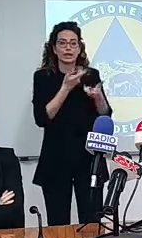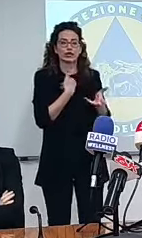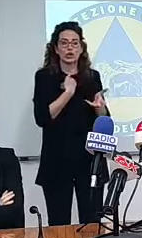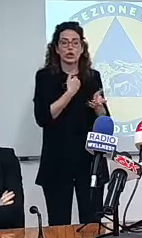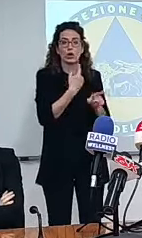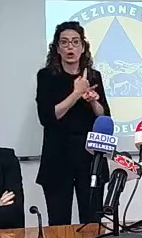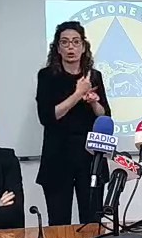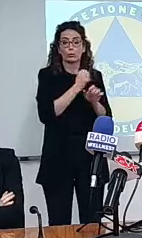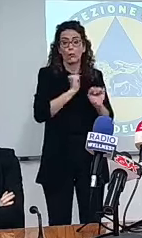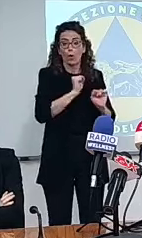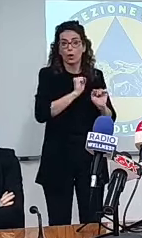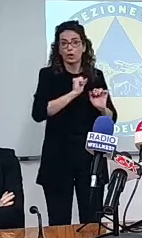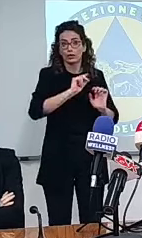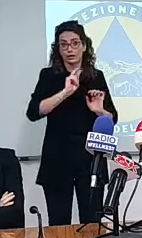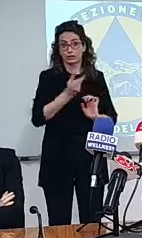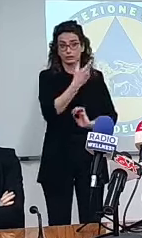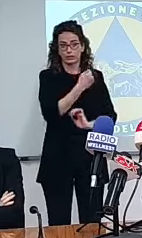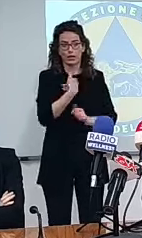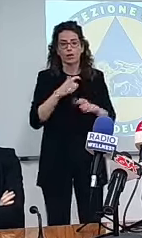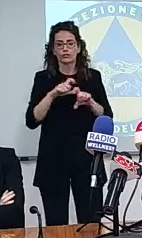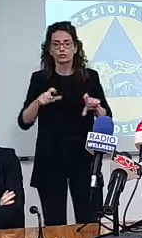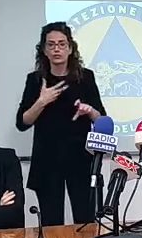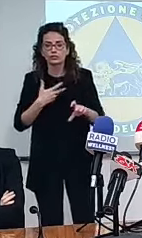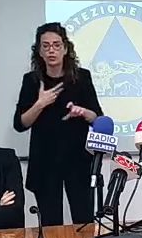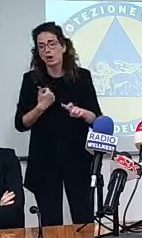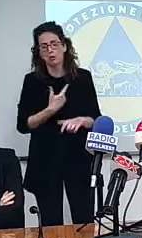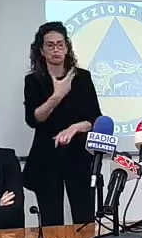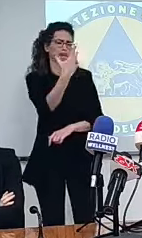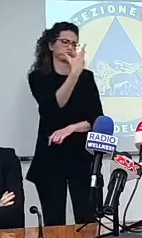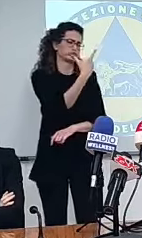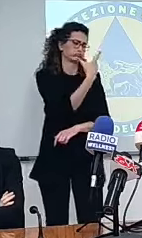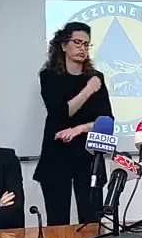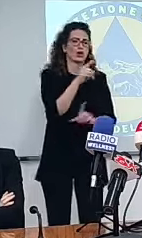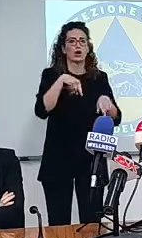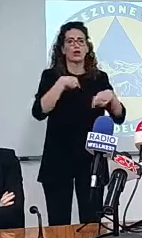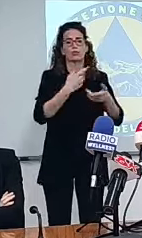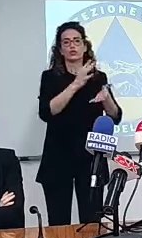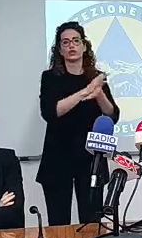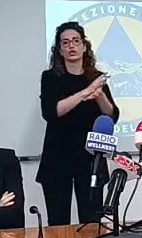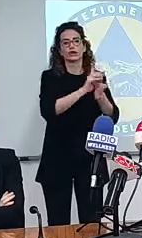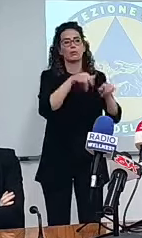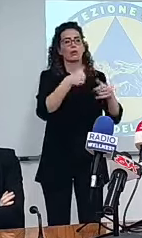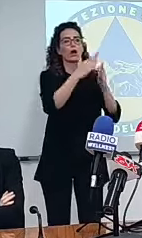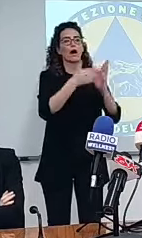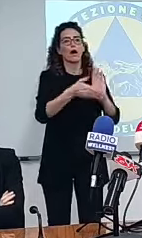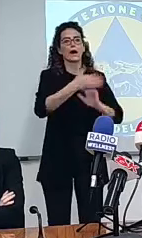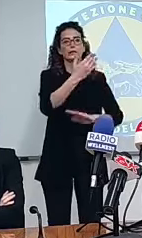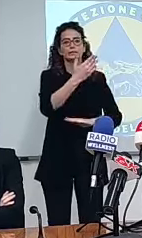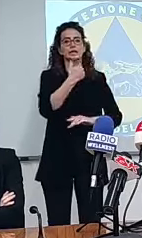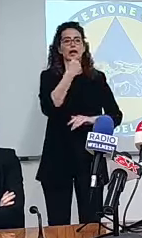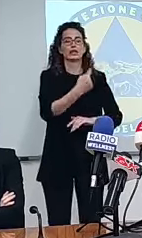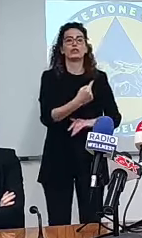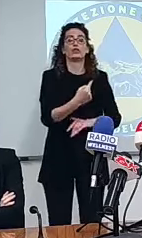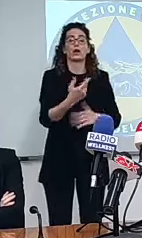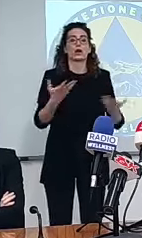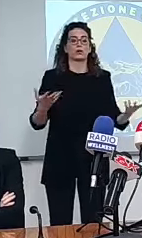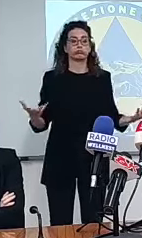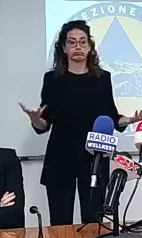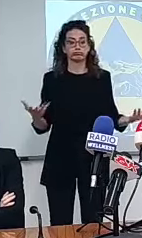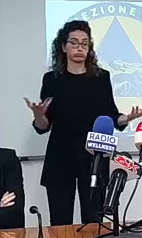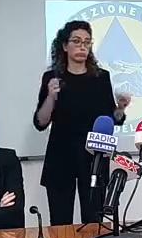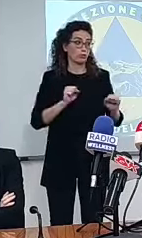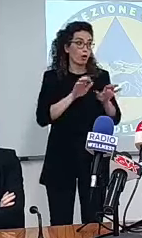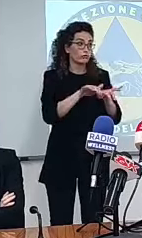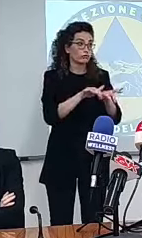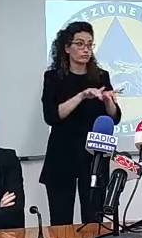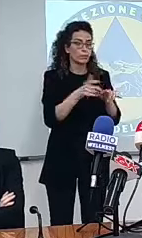seconda, se abbiamo il vaccino gliela facciamo, gli facciamo un certificato e poi a casa sua andrà a dire: ragazzi, registratemi